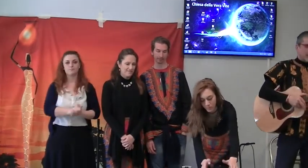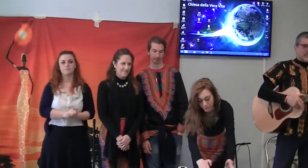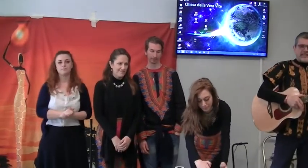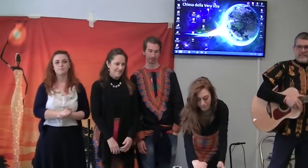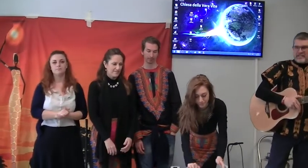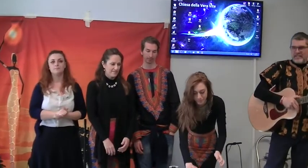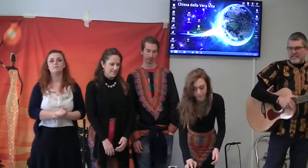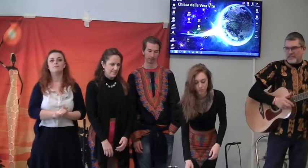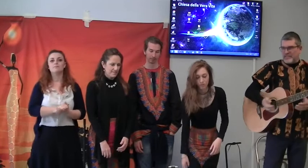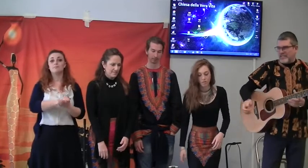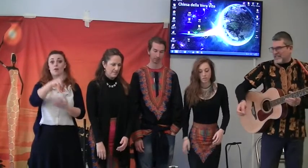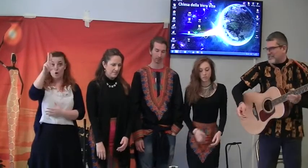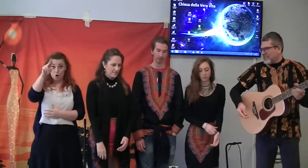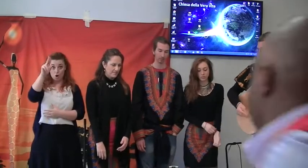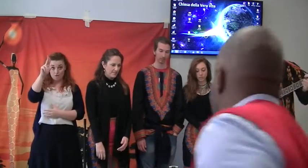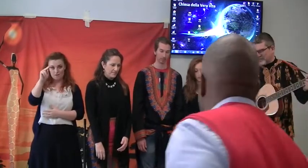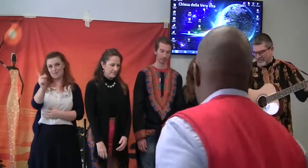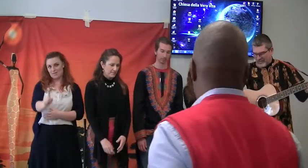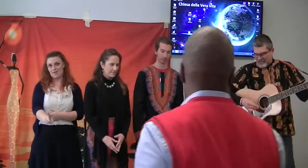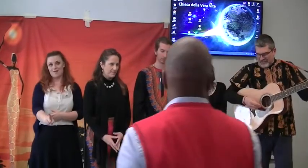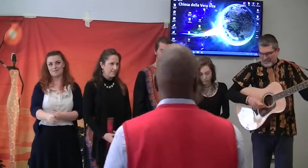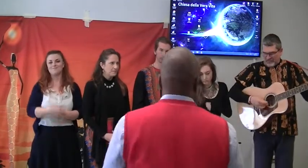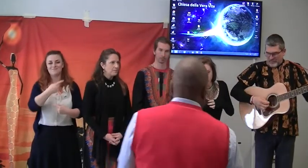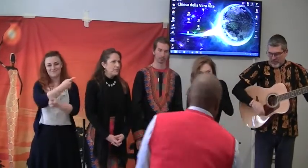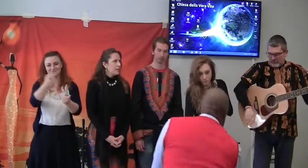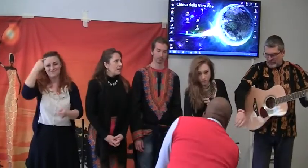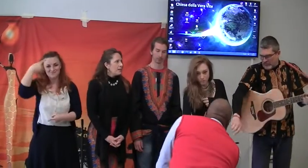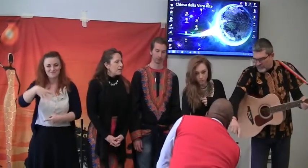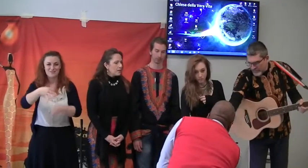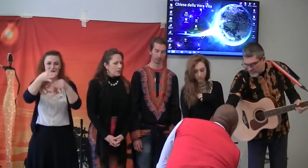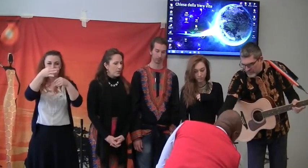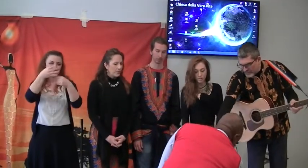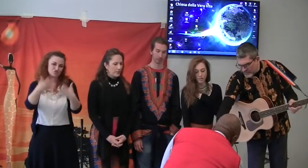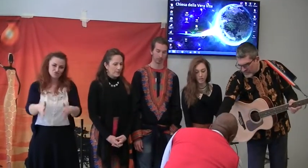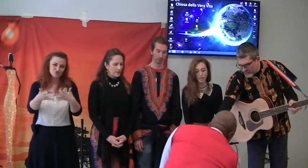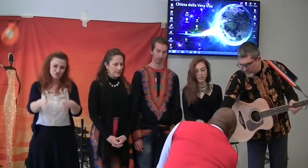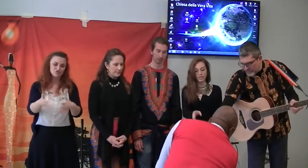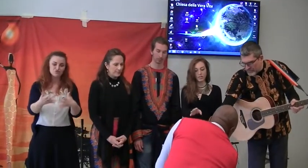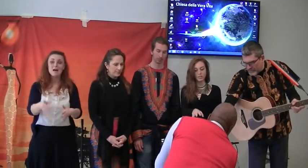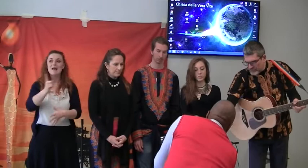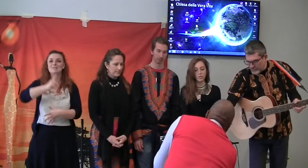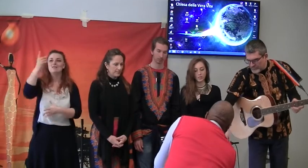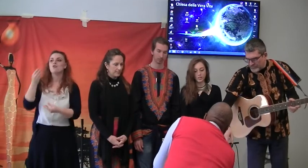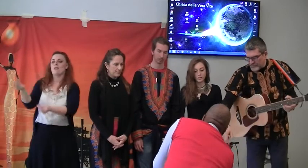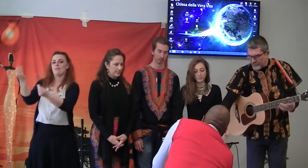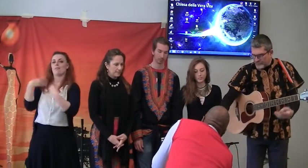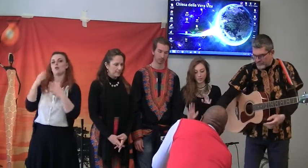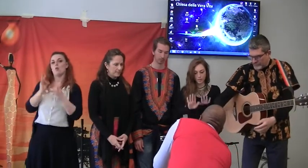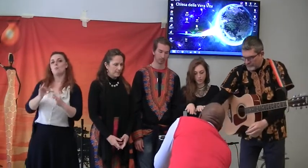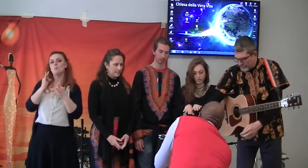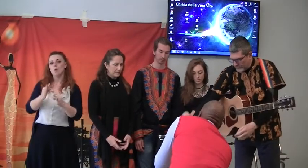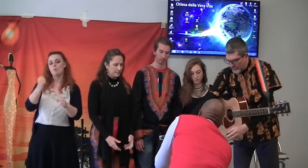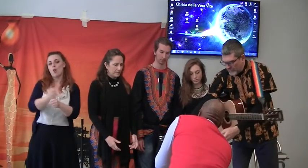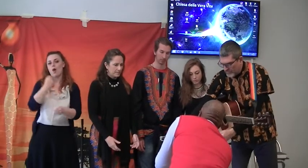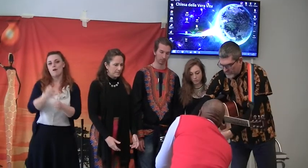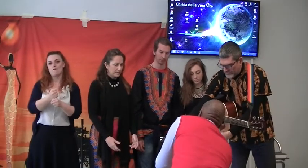Non è una novità, perché sapete, il Signore ci ha dato di... Mettilo al contrario, visto che così si vede per tutto il testo.